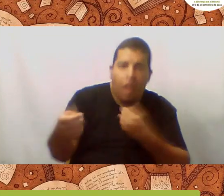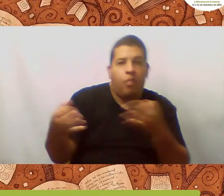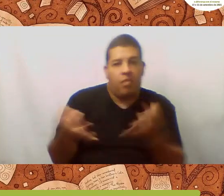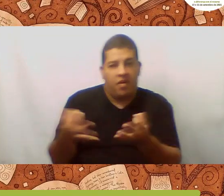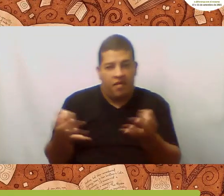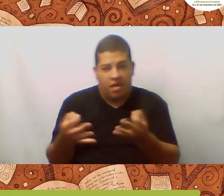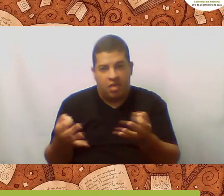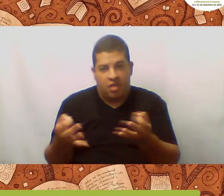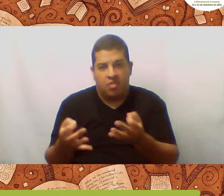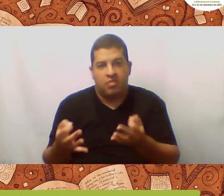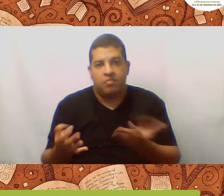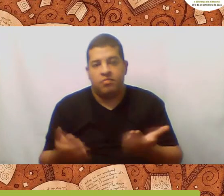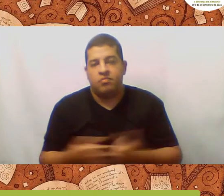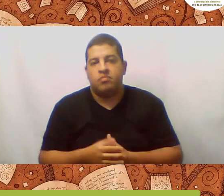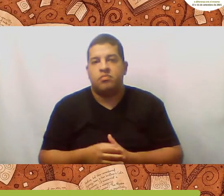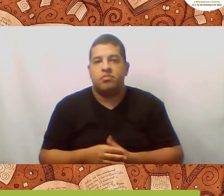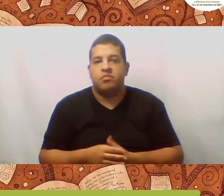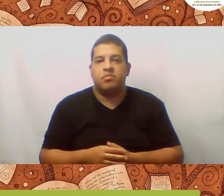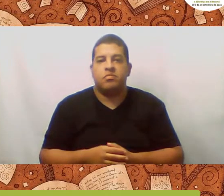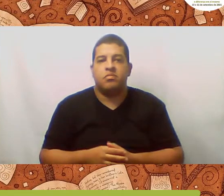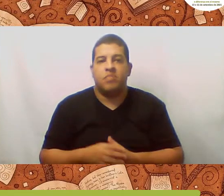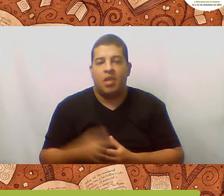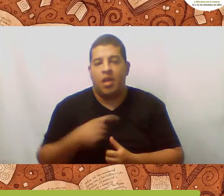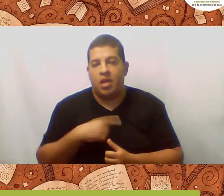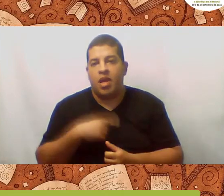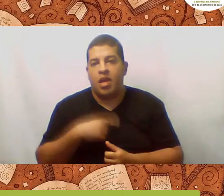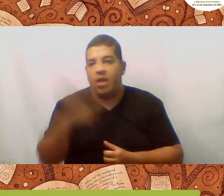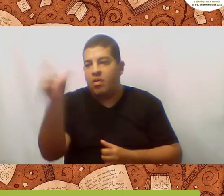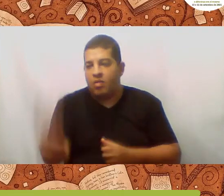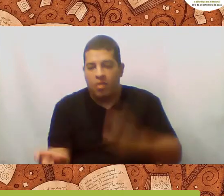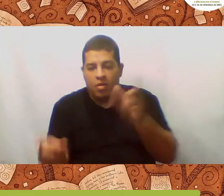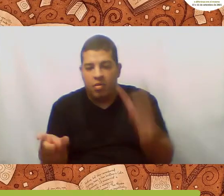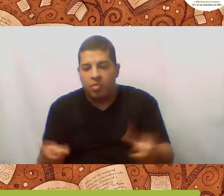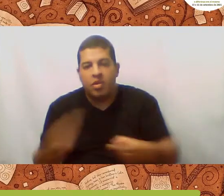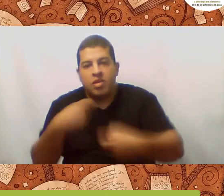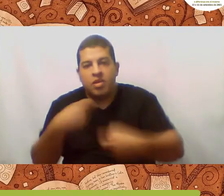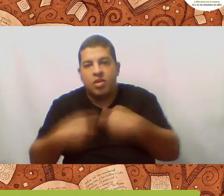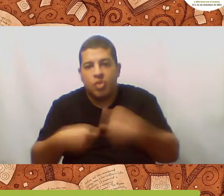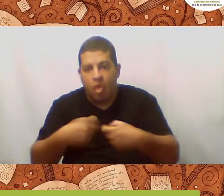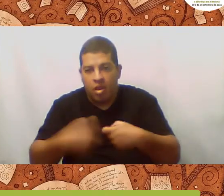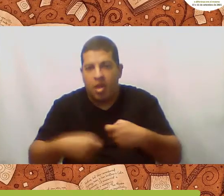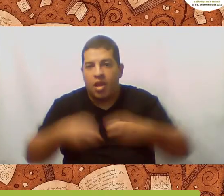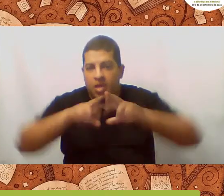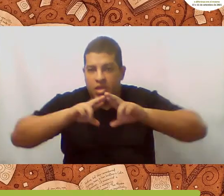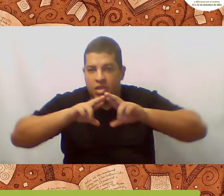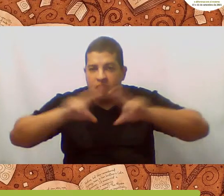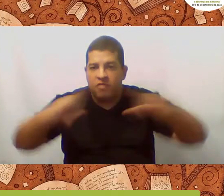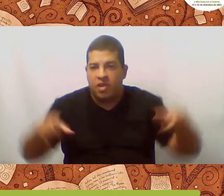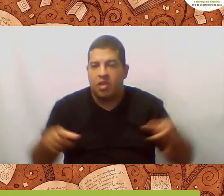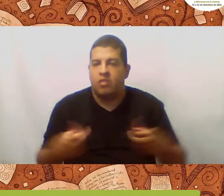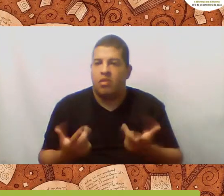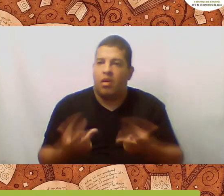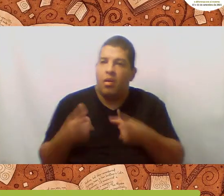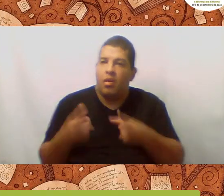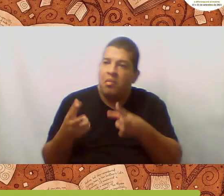teoria ontológica da diferença sexual, né, o que se concebia, né, é que se